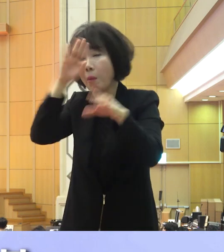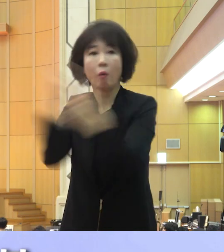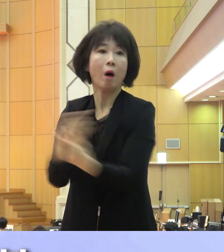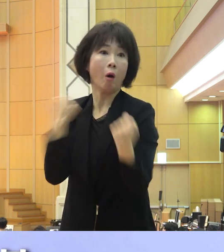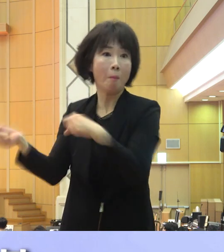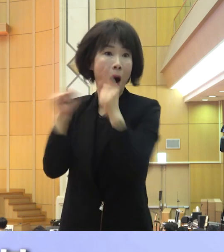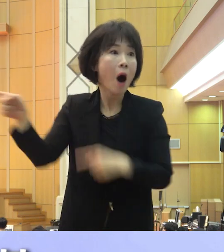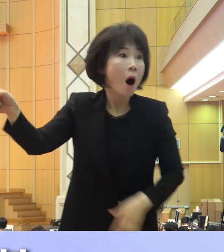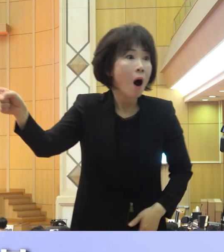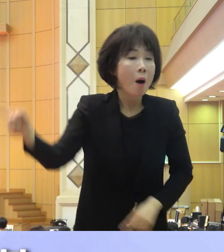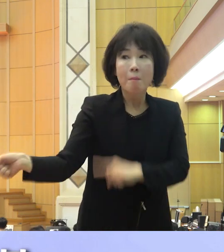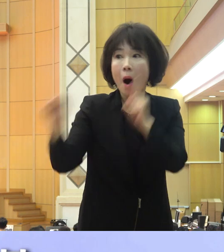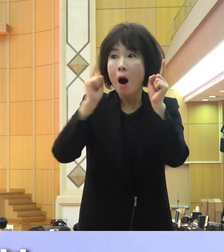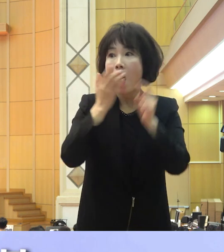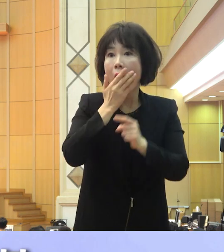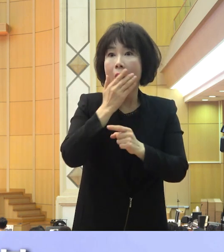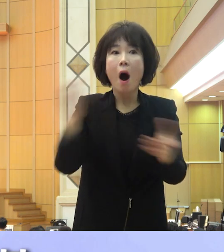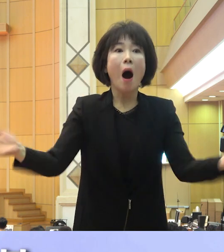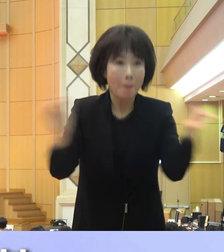할렐루야.